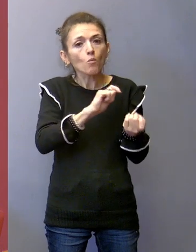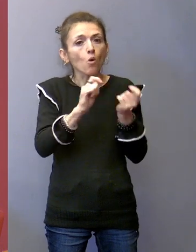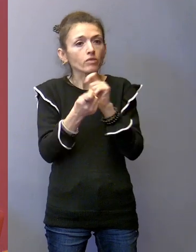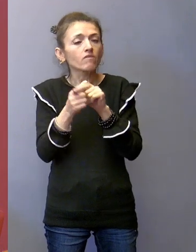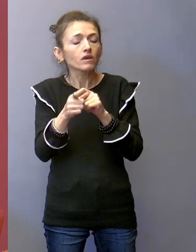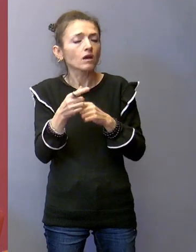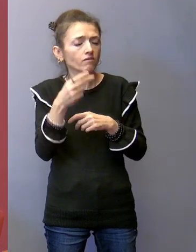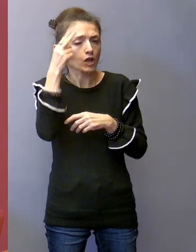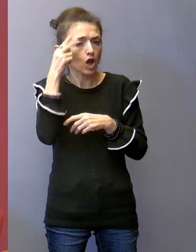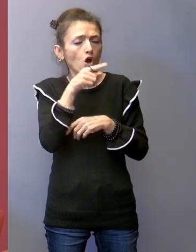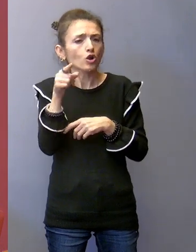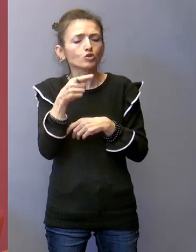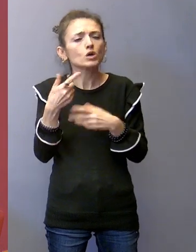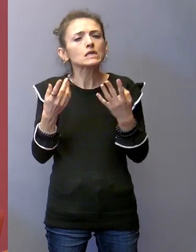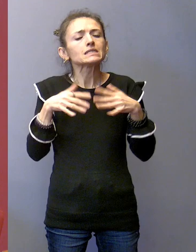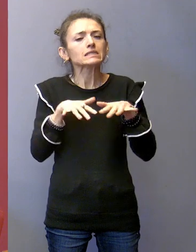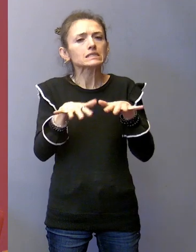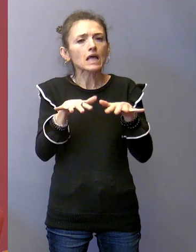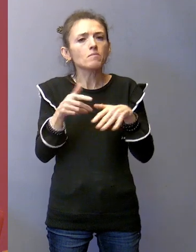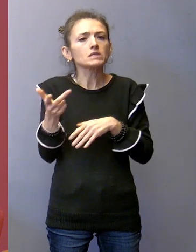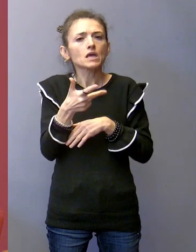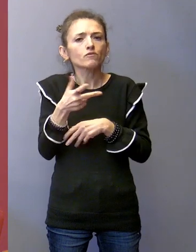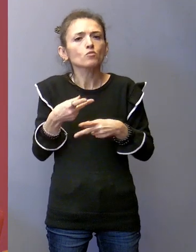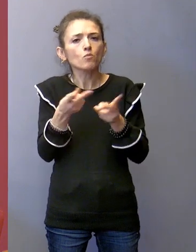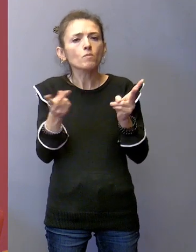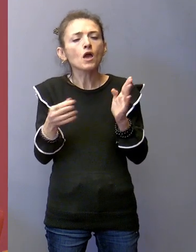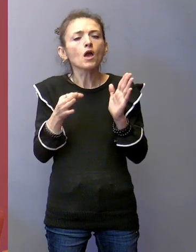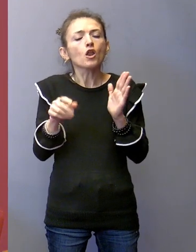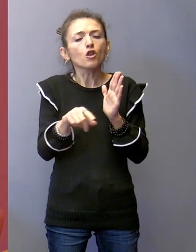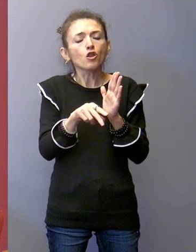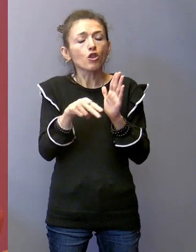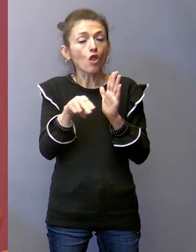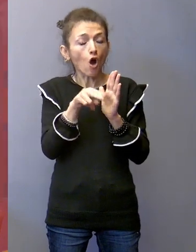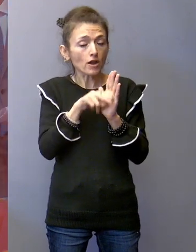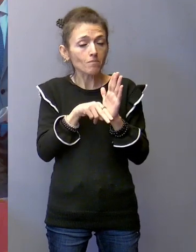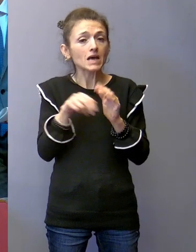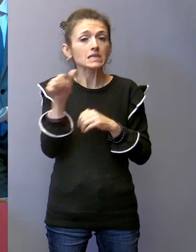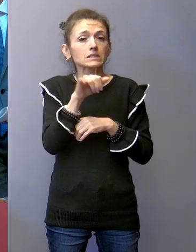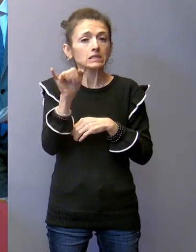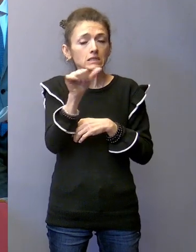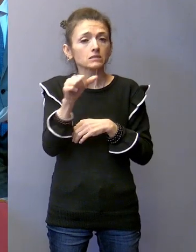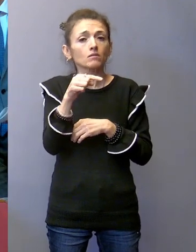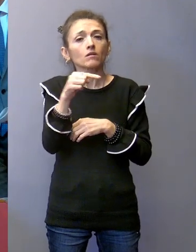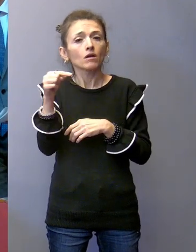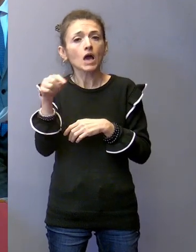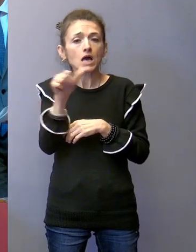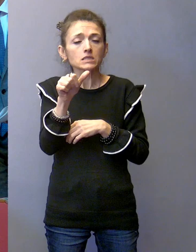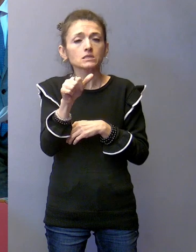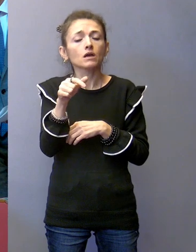servizi pubblici norma Sis S5 Grazie consigliere bertorello